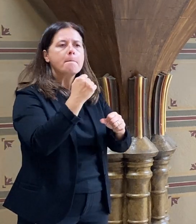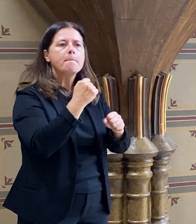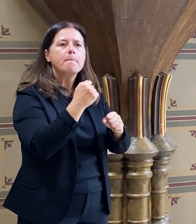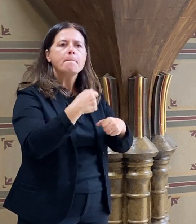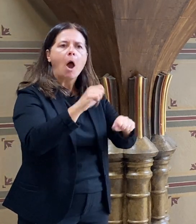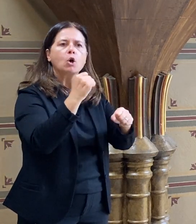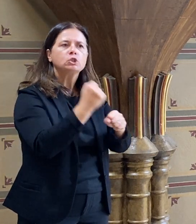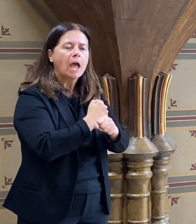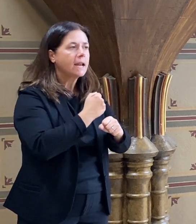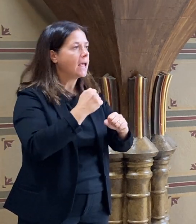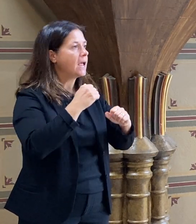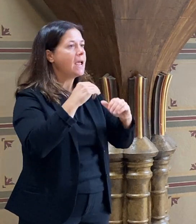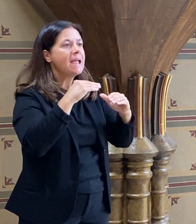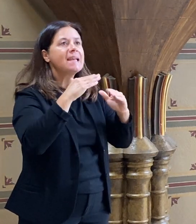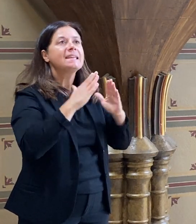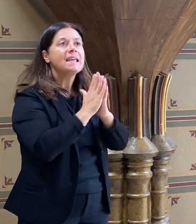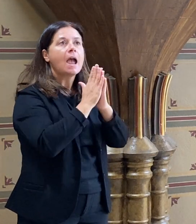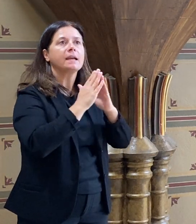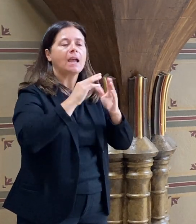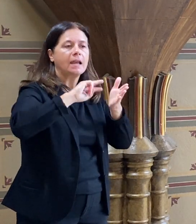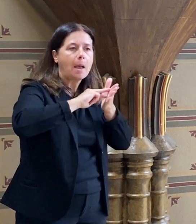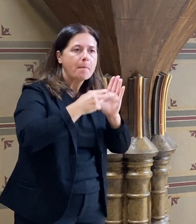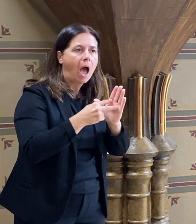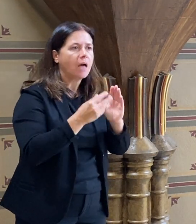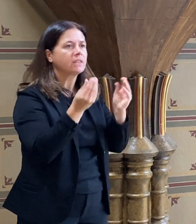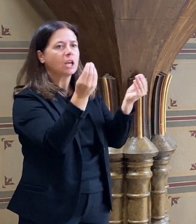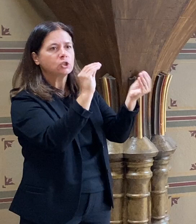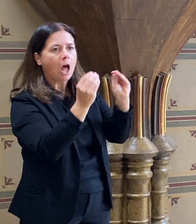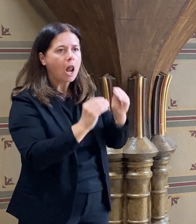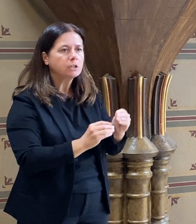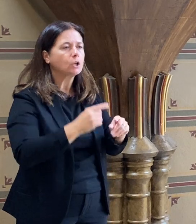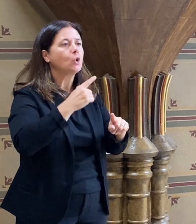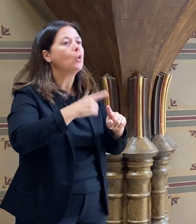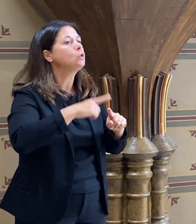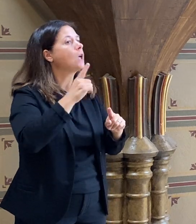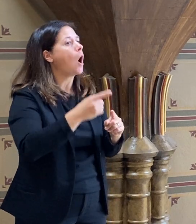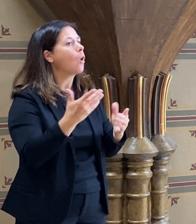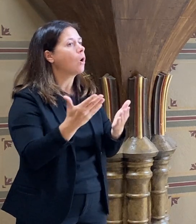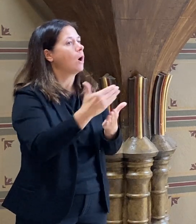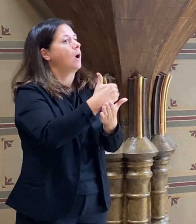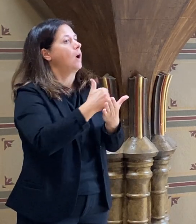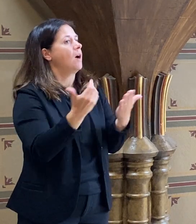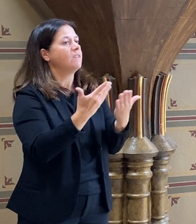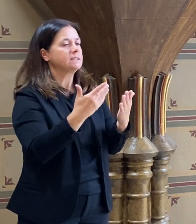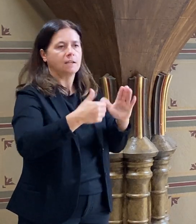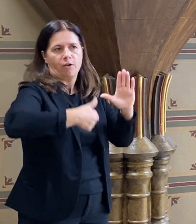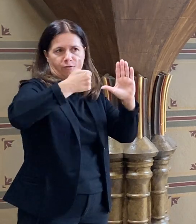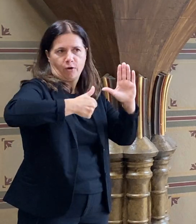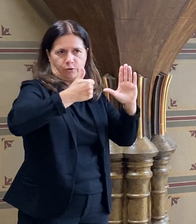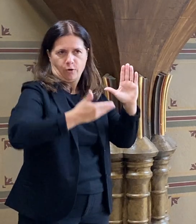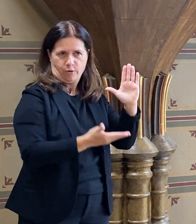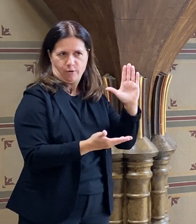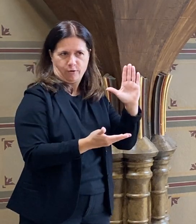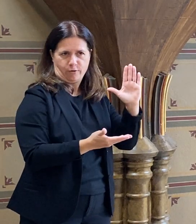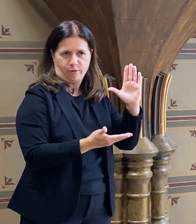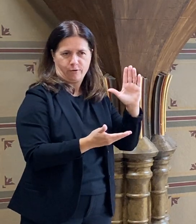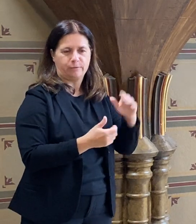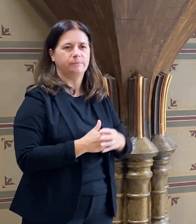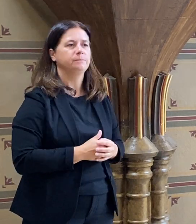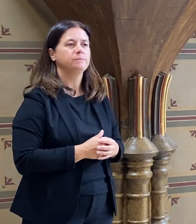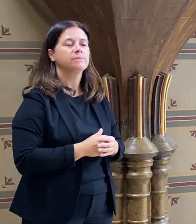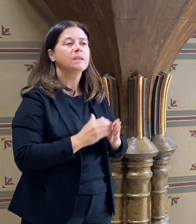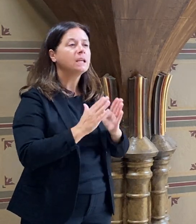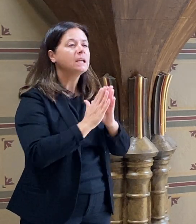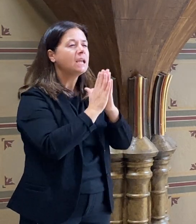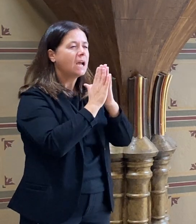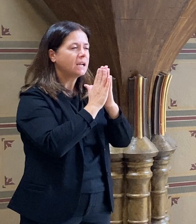wurde dann die Kirche geplant und gestaltet. Und schlussendlich ist daraus dieses Foto entstanden. Die